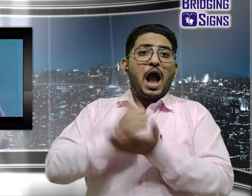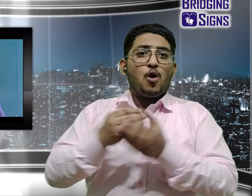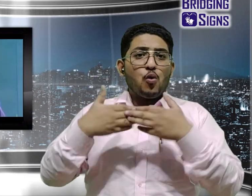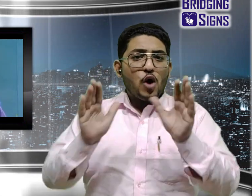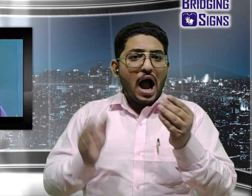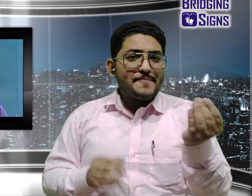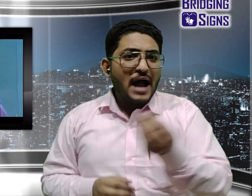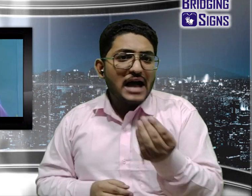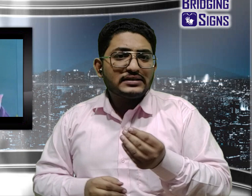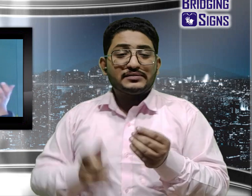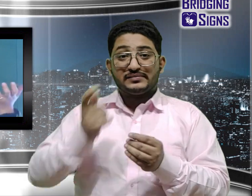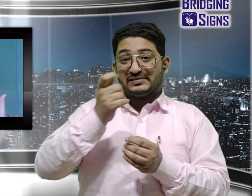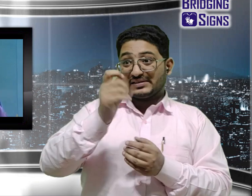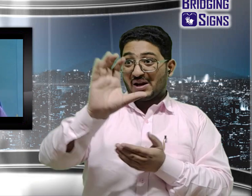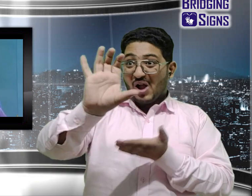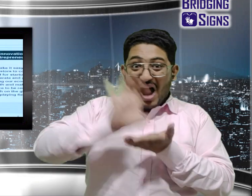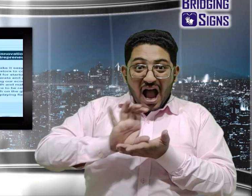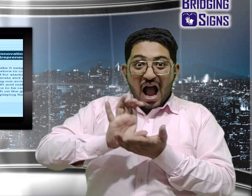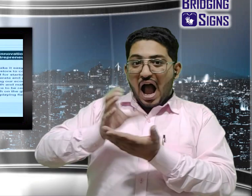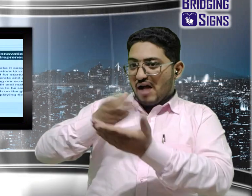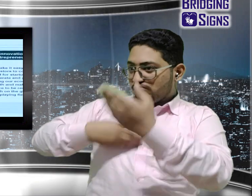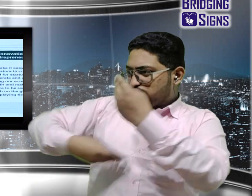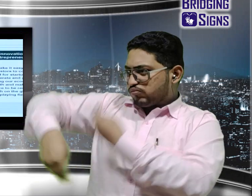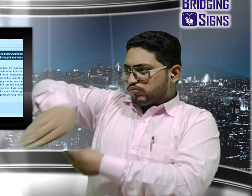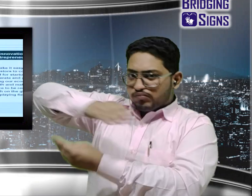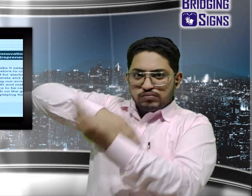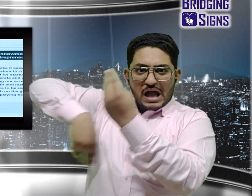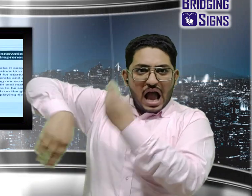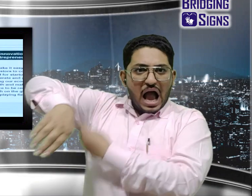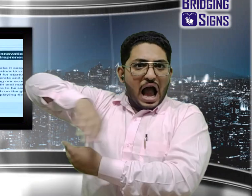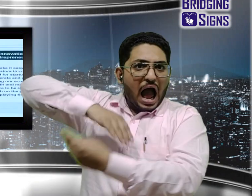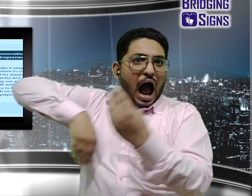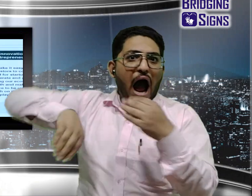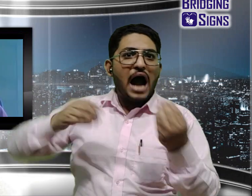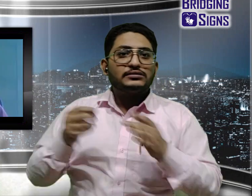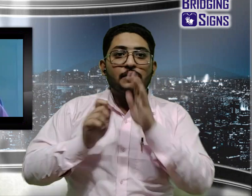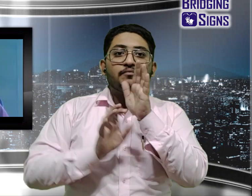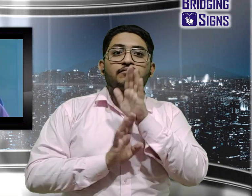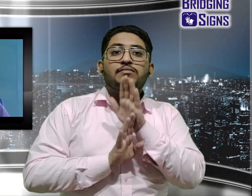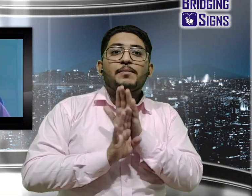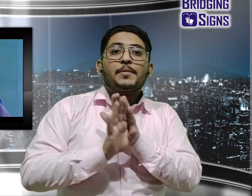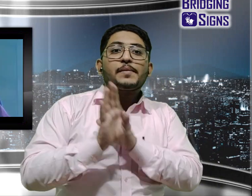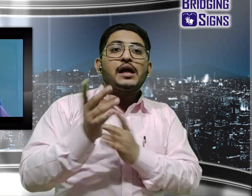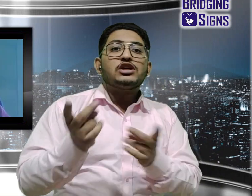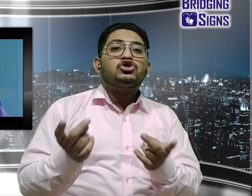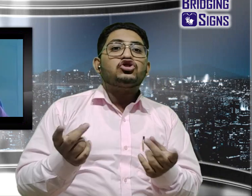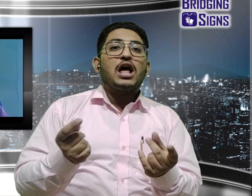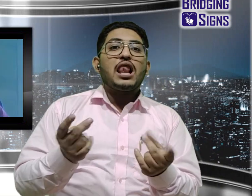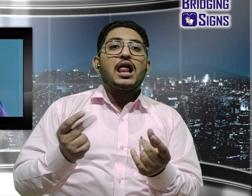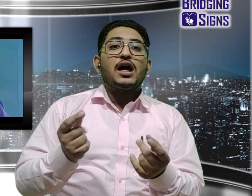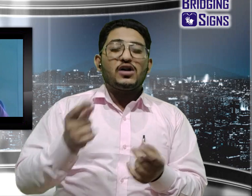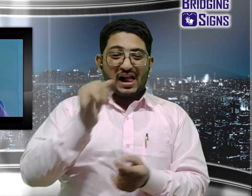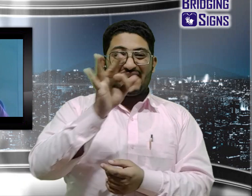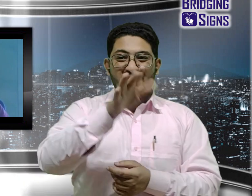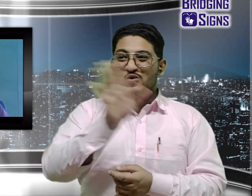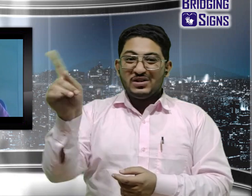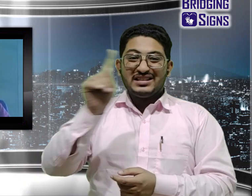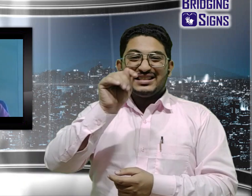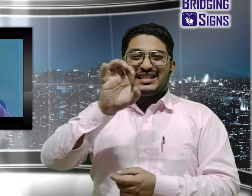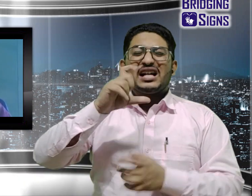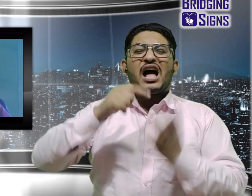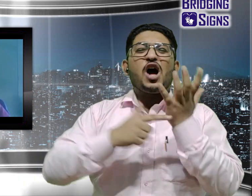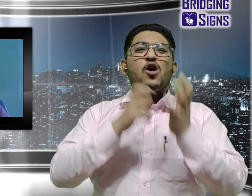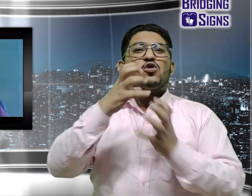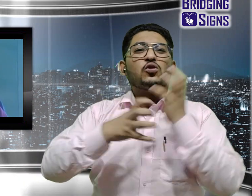खोल सकें, पैसे जब उनके आए उनको एक्सेस कर सकें, कंपनीज को स्केल कर सकें। इस वक्त जब आप टेक स्टार्टअप से बात करते हैं, उनको